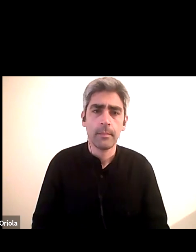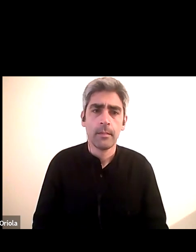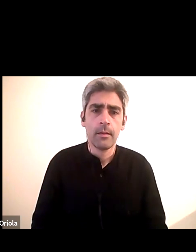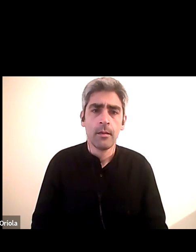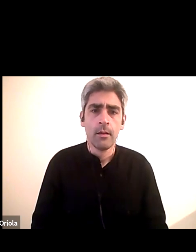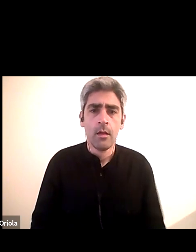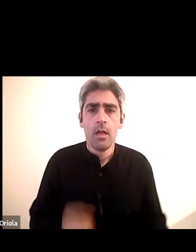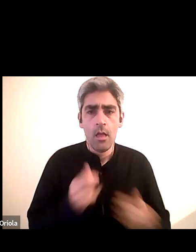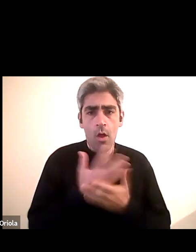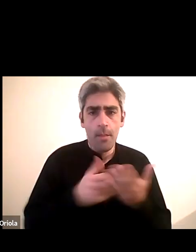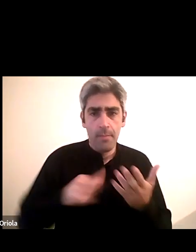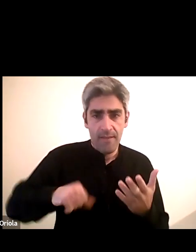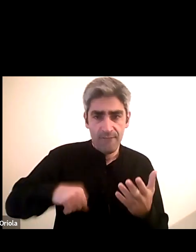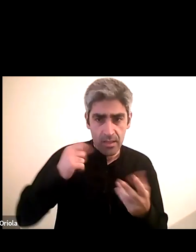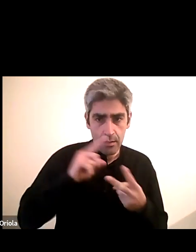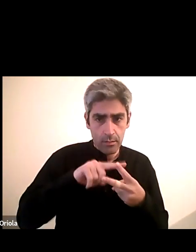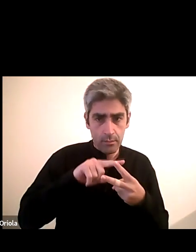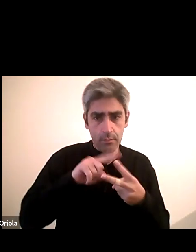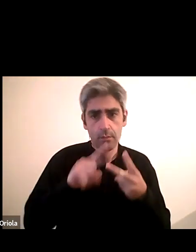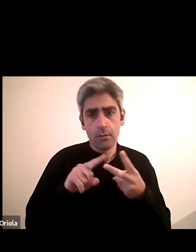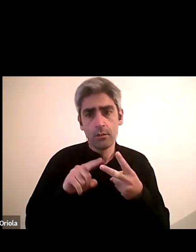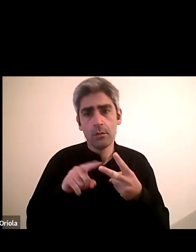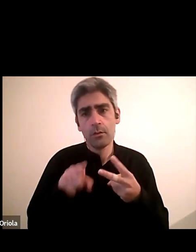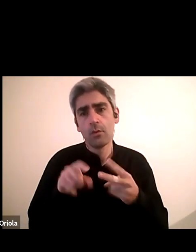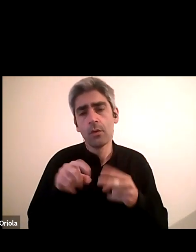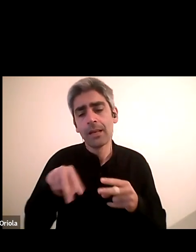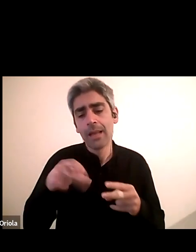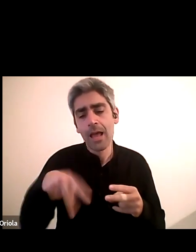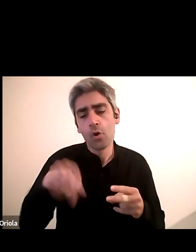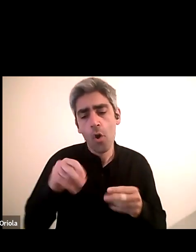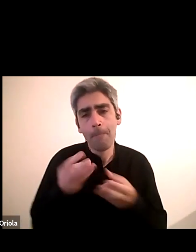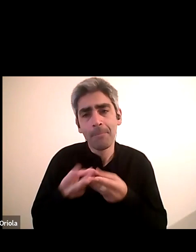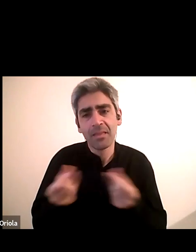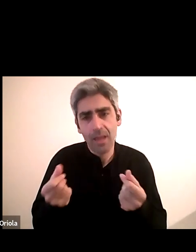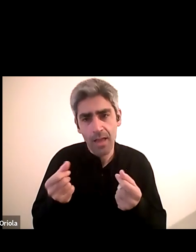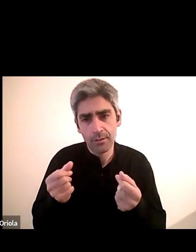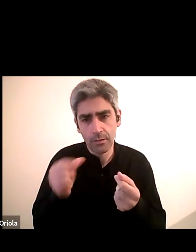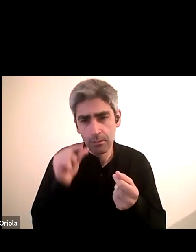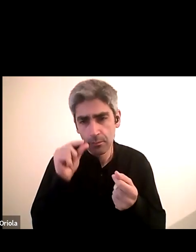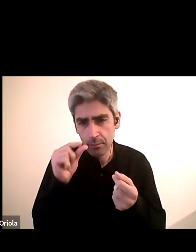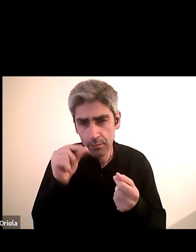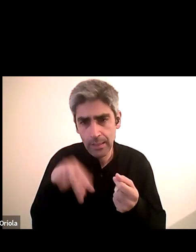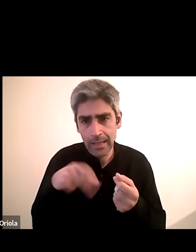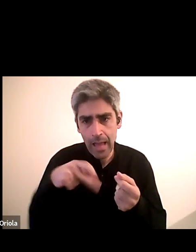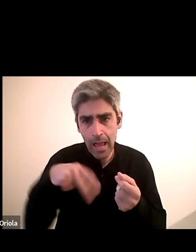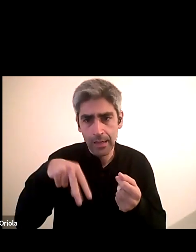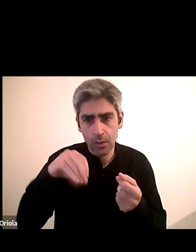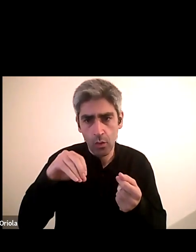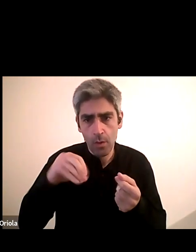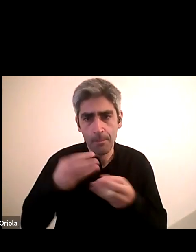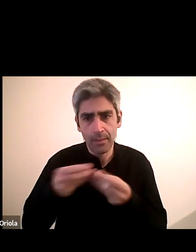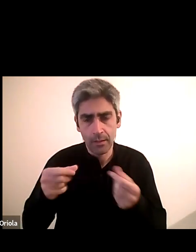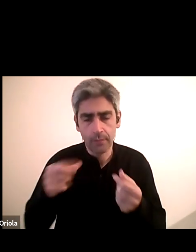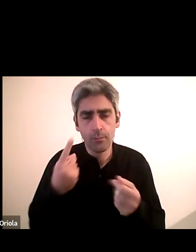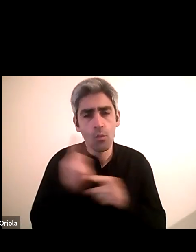A economia verde e o outro os nanomateriais. Reparem que uma coisa interessante, na